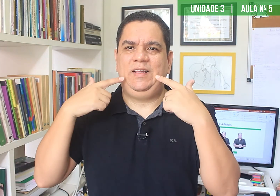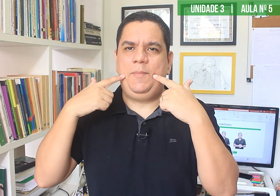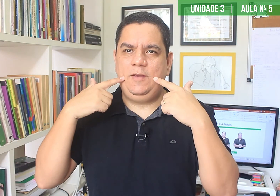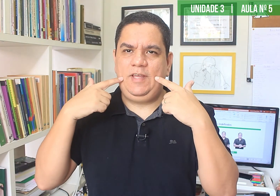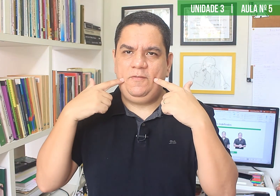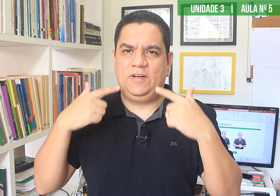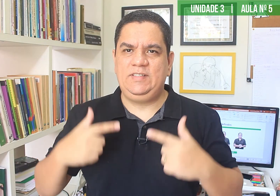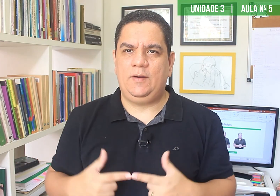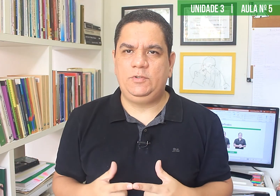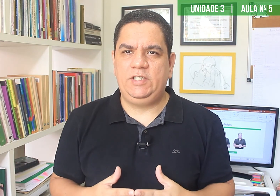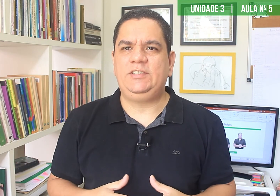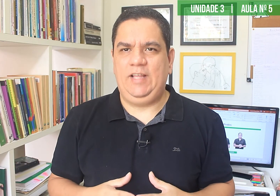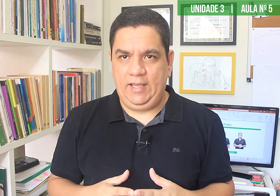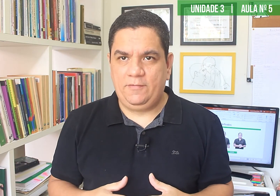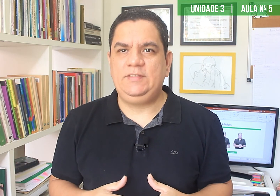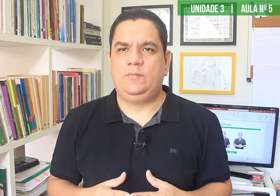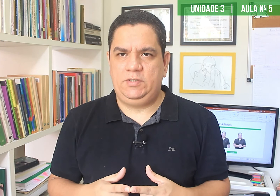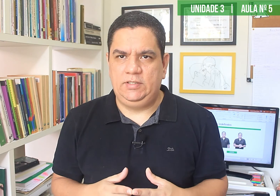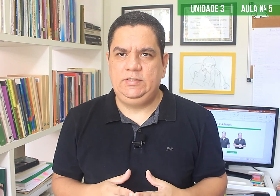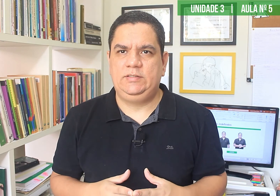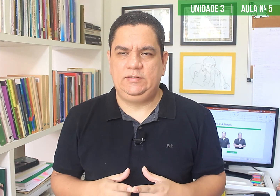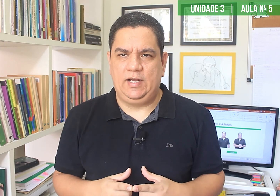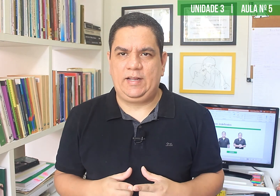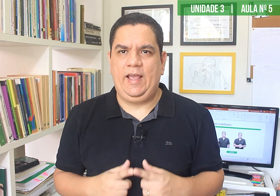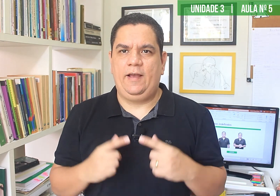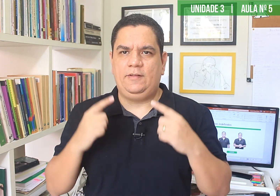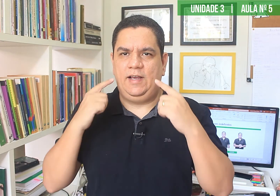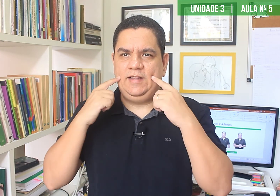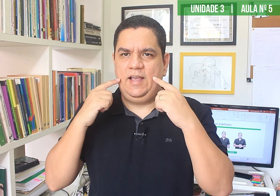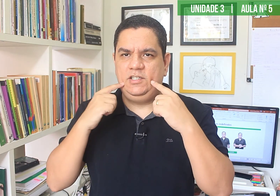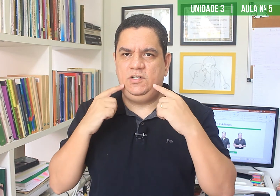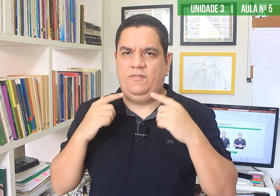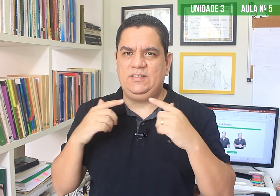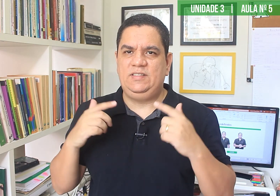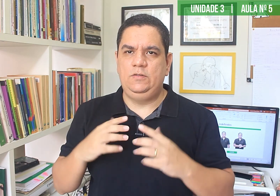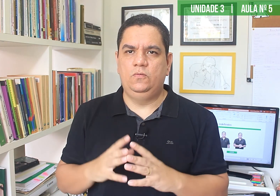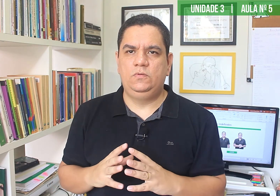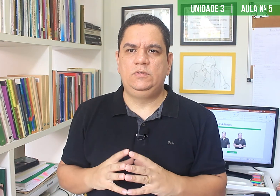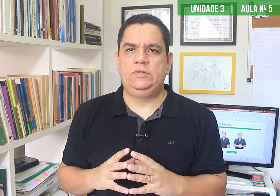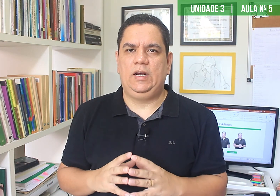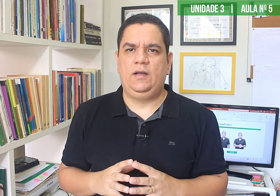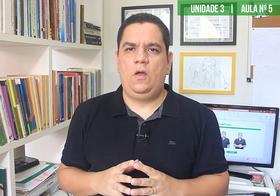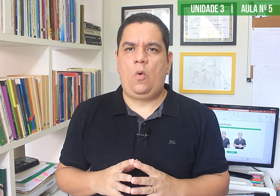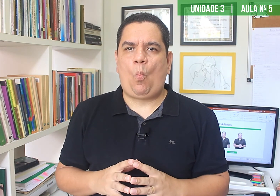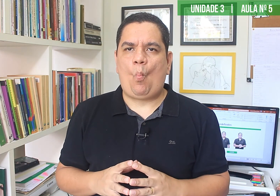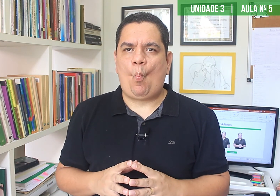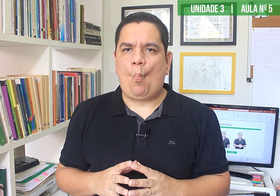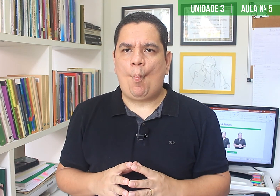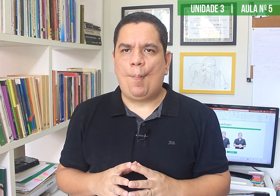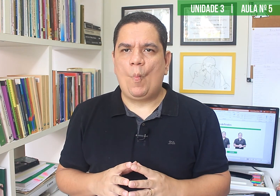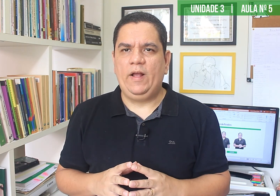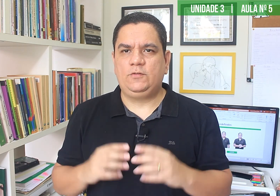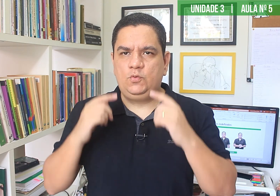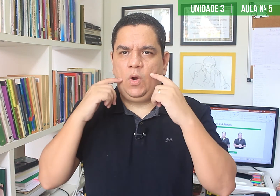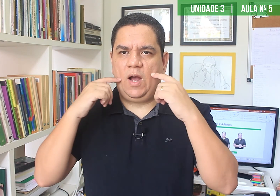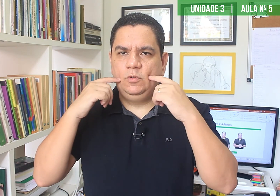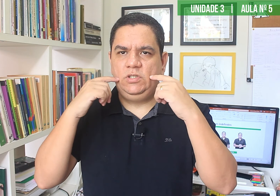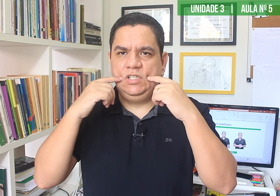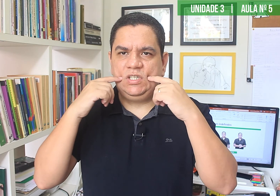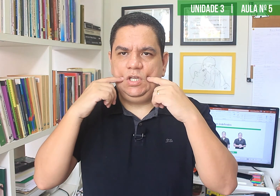Hermínio, tem que fazer a bochecha? Tem que fazer a bochecha, tá? Que é a que dá a ideia de vazio, tá? É só sugar a bochecha aqui, não é